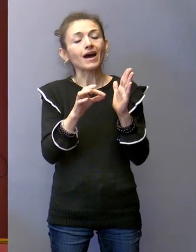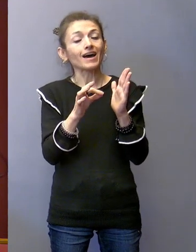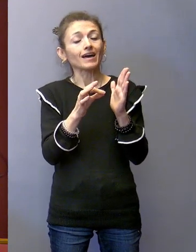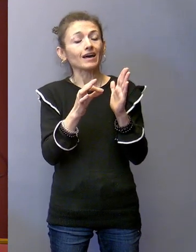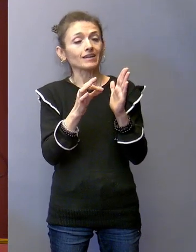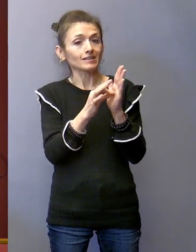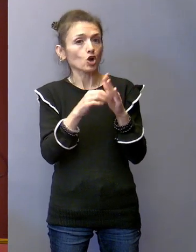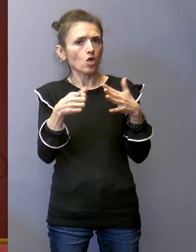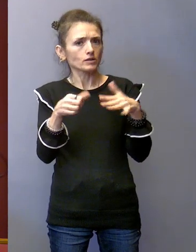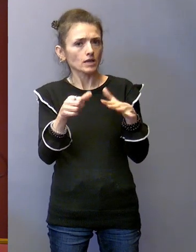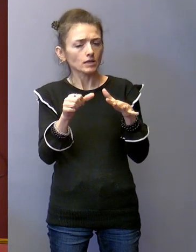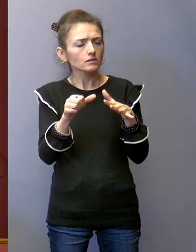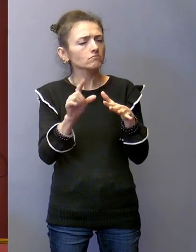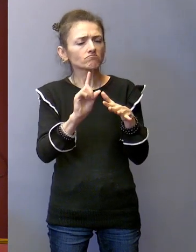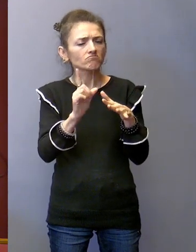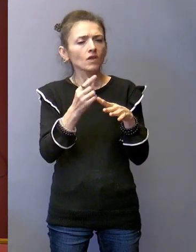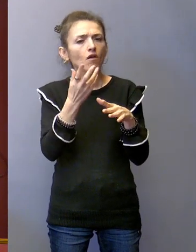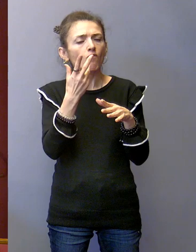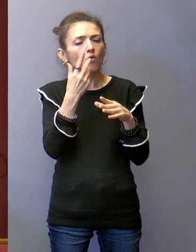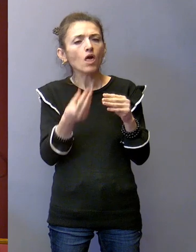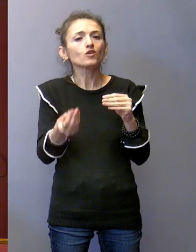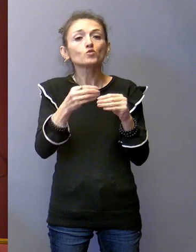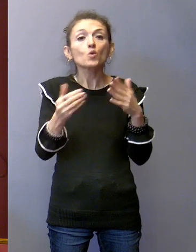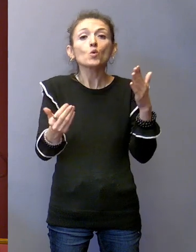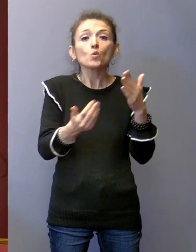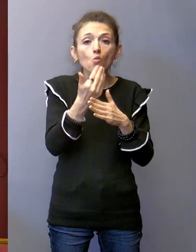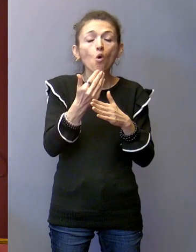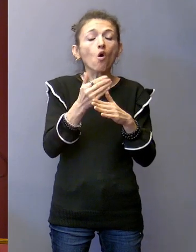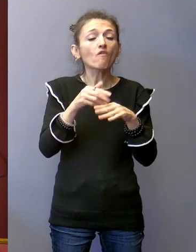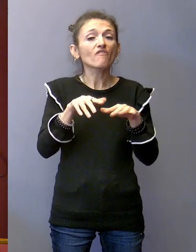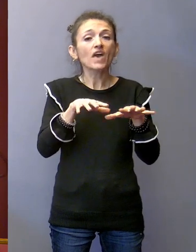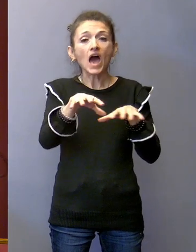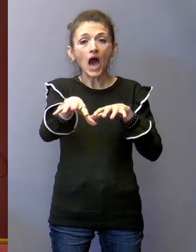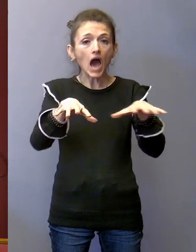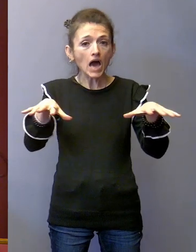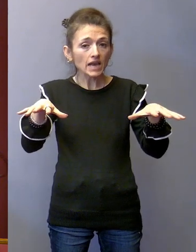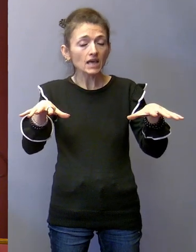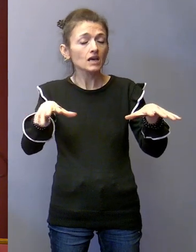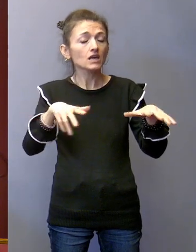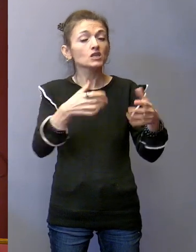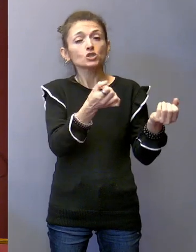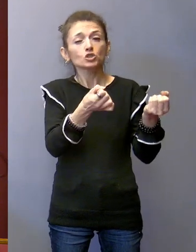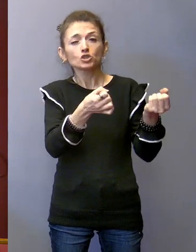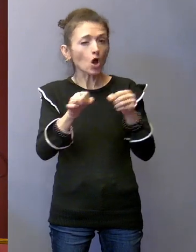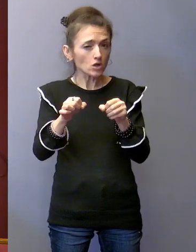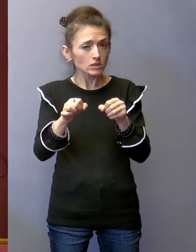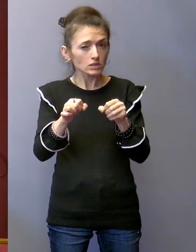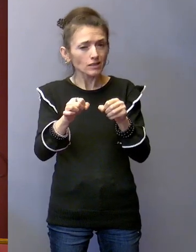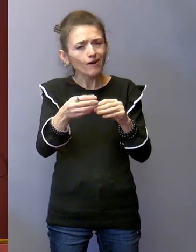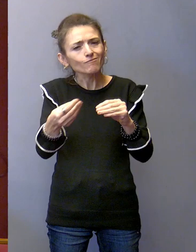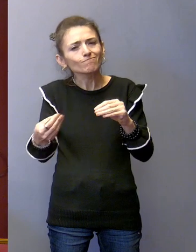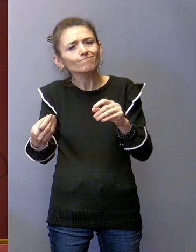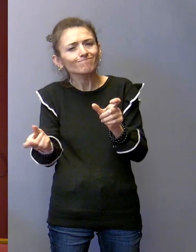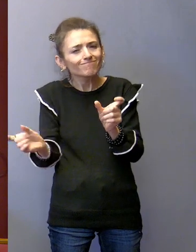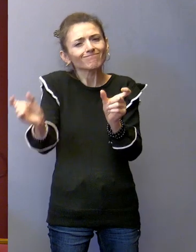venga aggiunta dopo nuove aree di sosta la parola pedonale Quindi è un emendamento integrativo e non